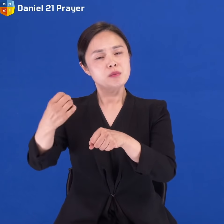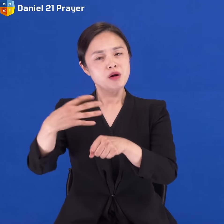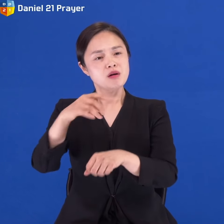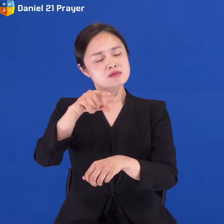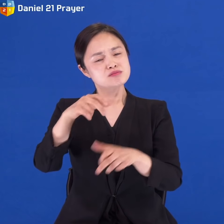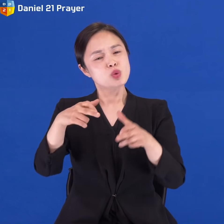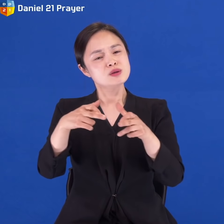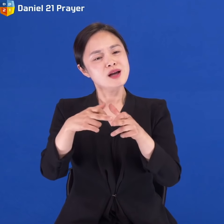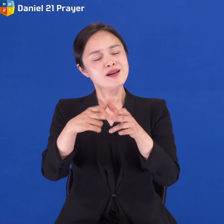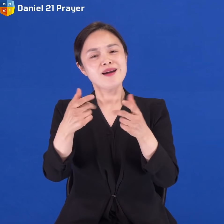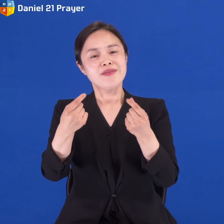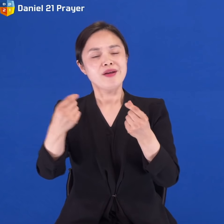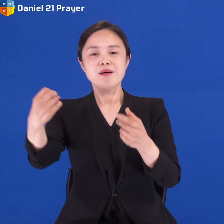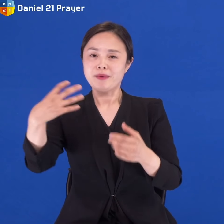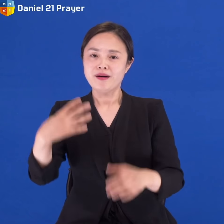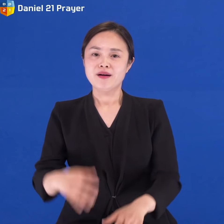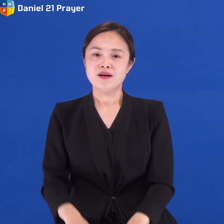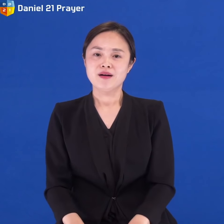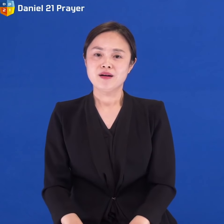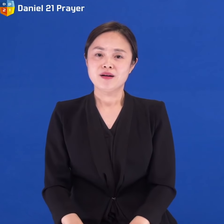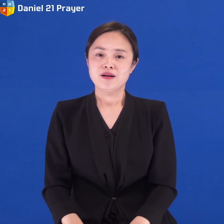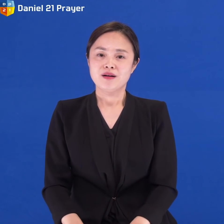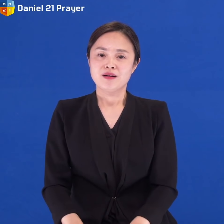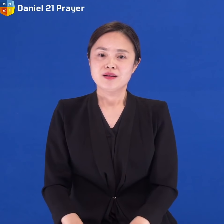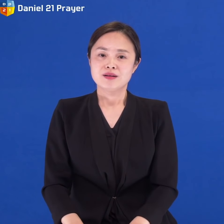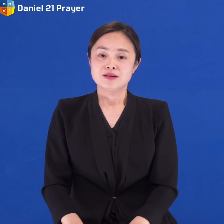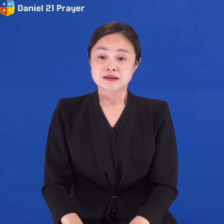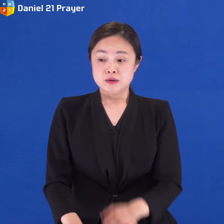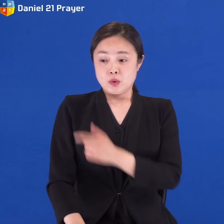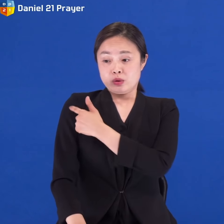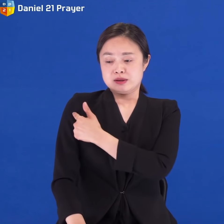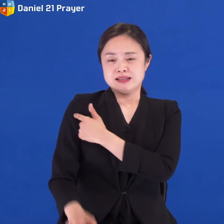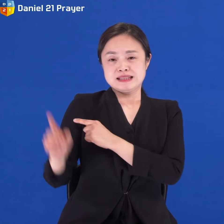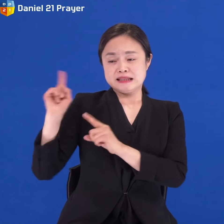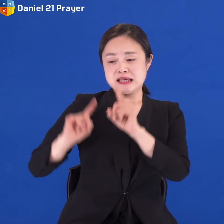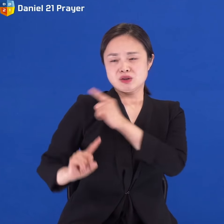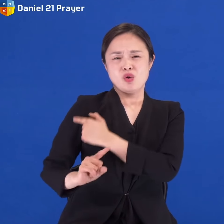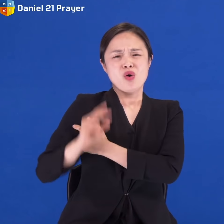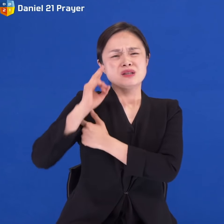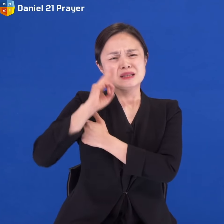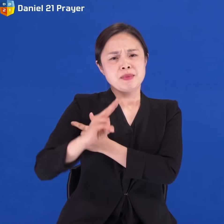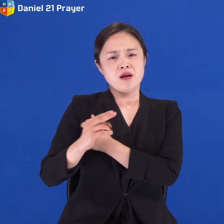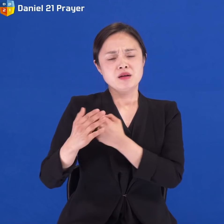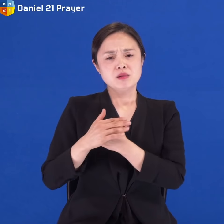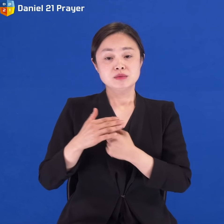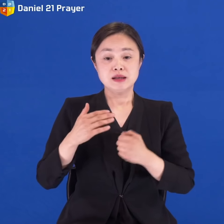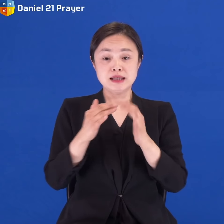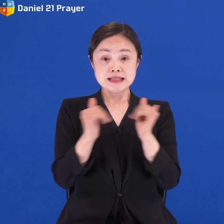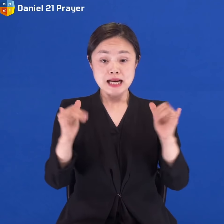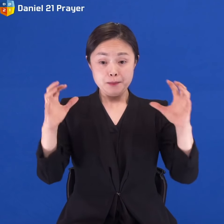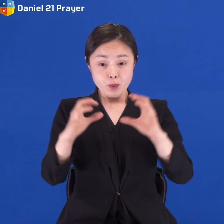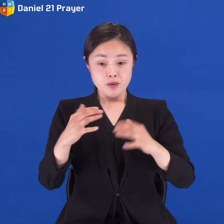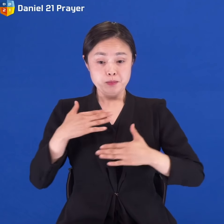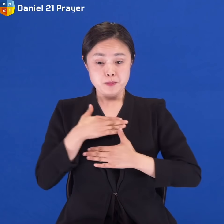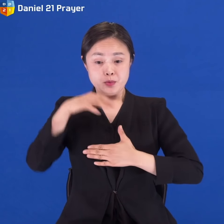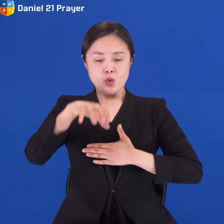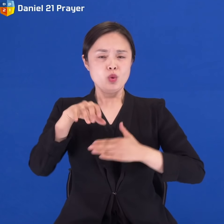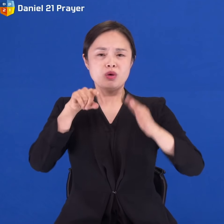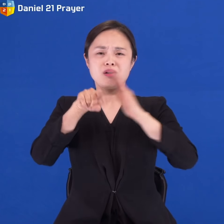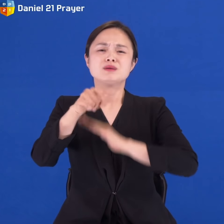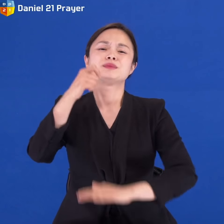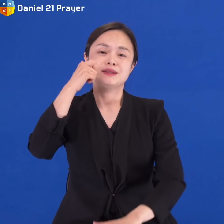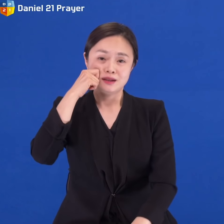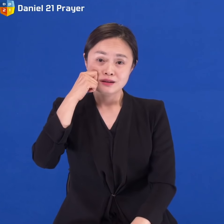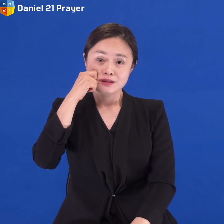그런 몸을 제가 대중탕을 갈 수 있겠습니까? 눈에 보이는 것은 여러분 잠시고 영원한